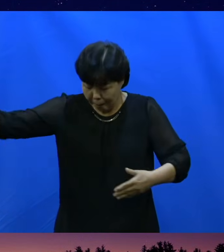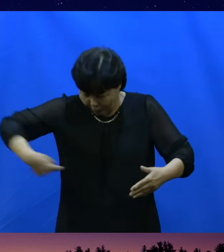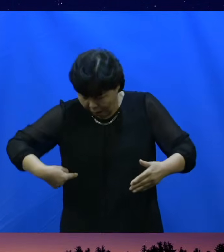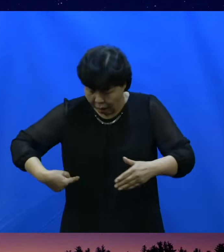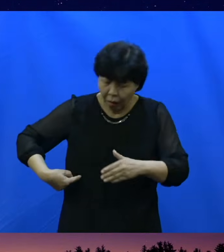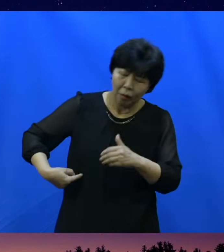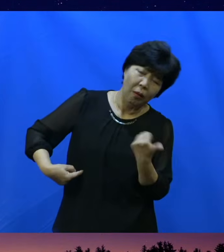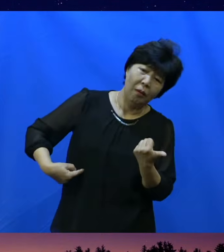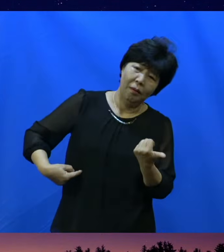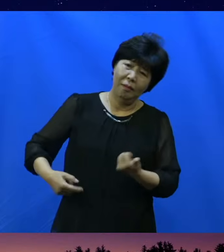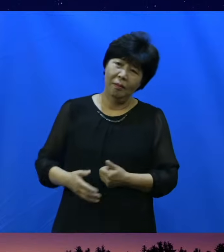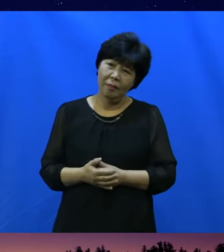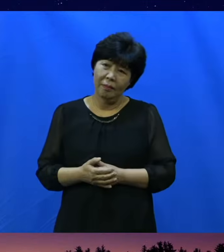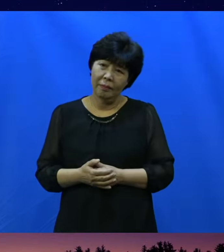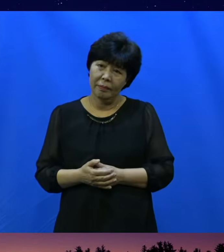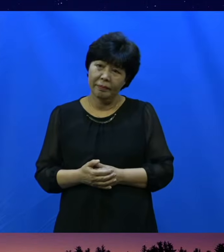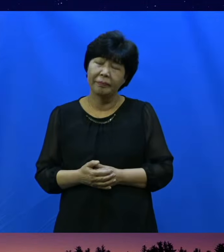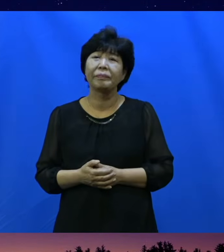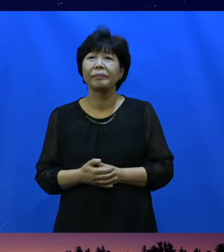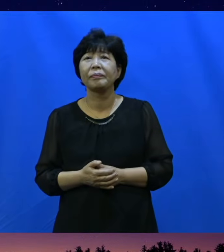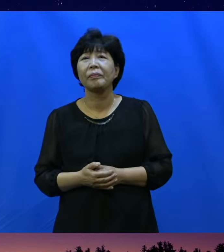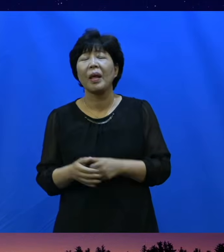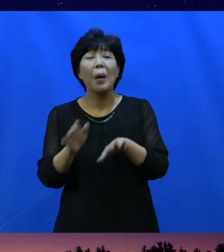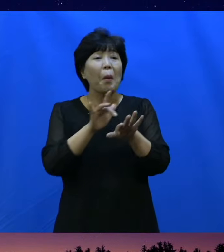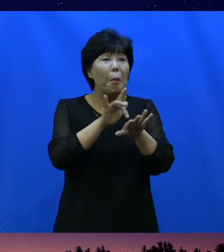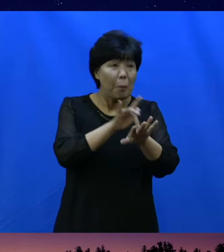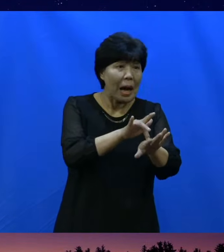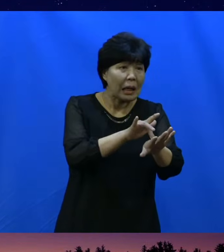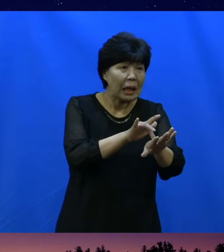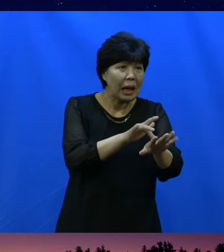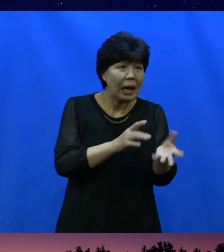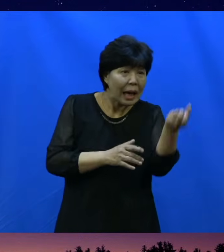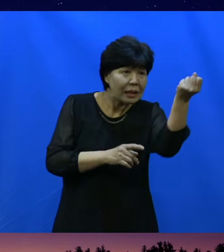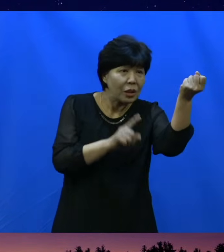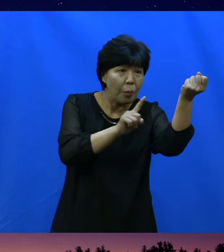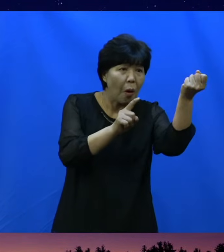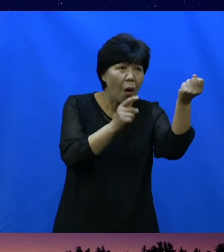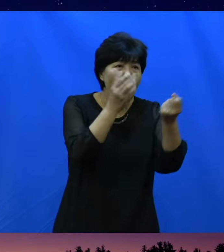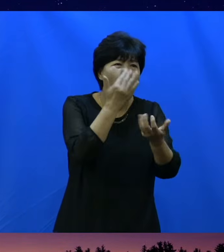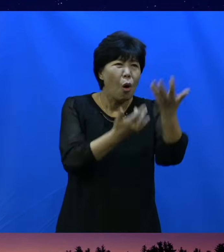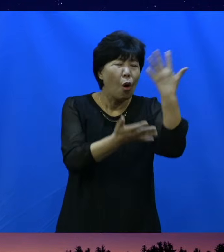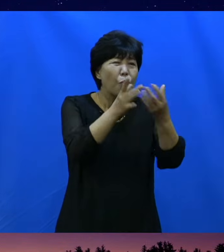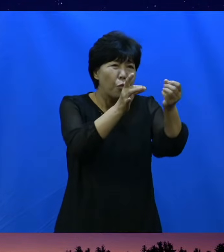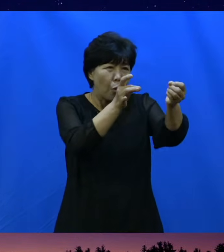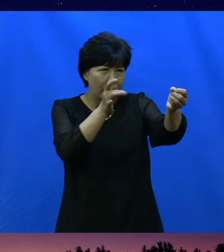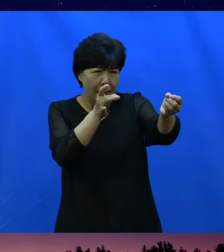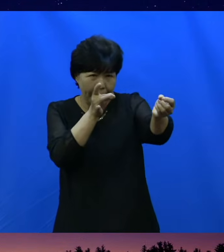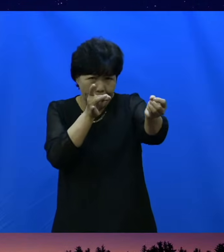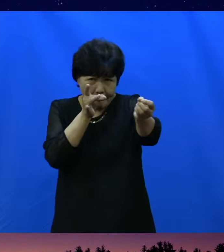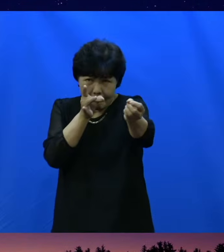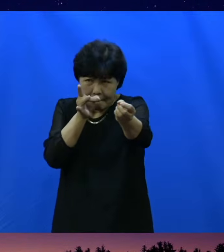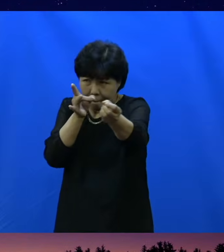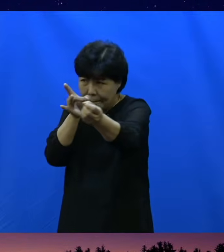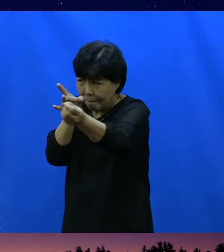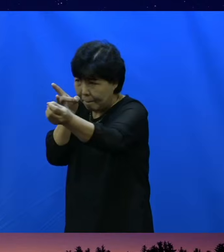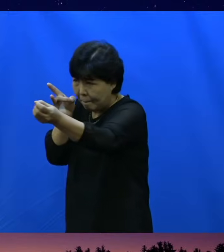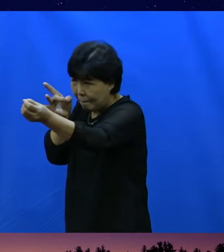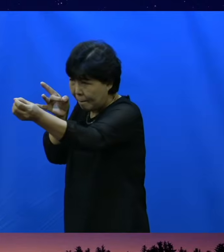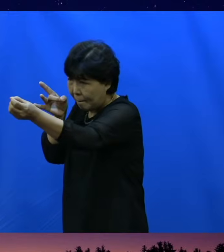죽는 거잖아요, 여러분. 이 마귀는 불화살을 갖고 있는 거예요. 우리를 향해 조준하고 있는 거죠. 조준하고